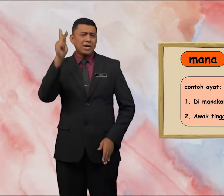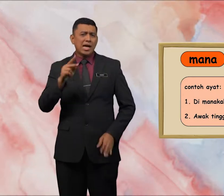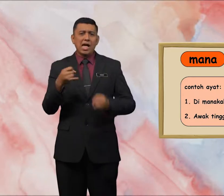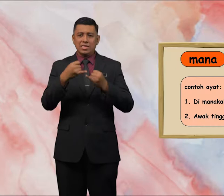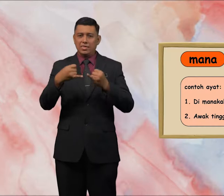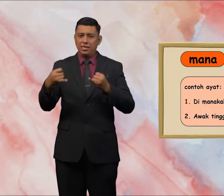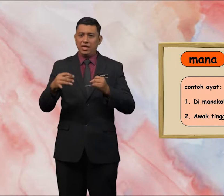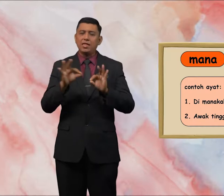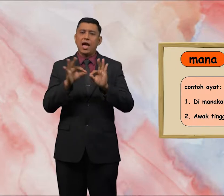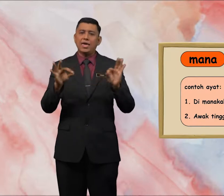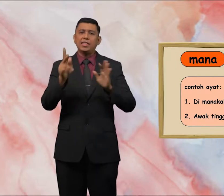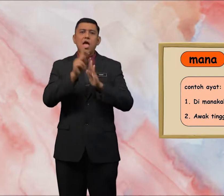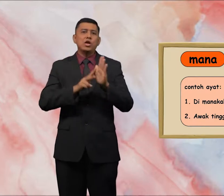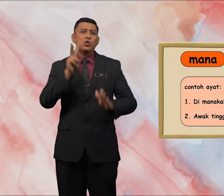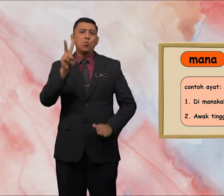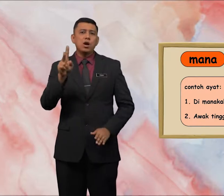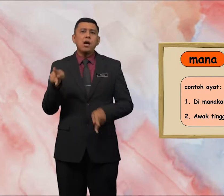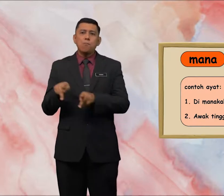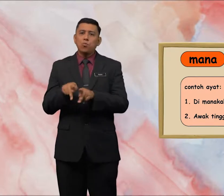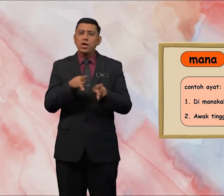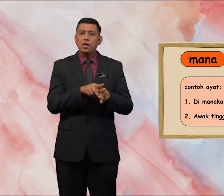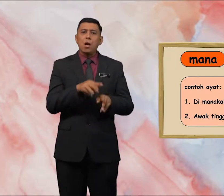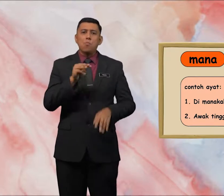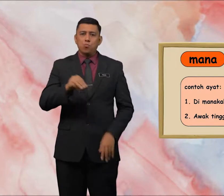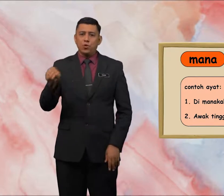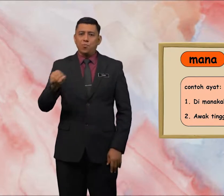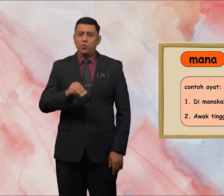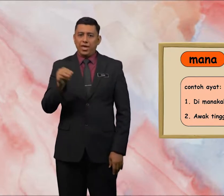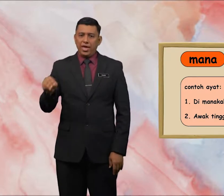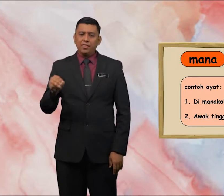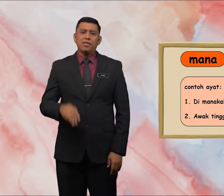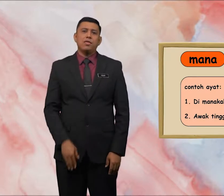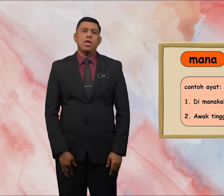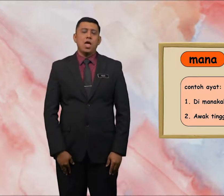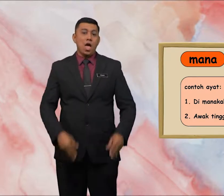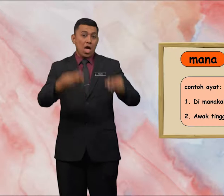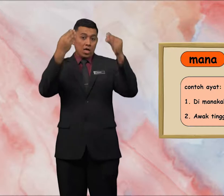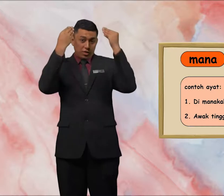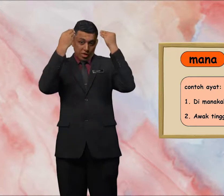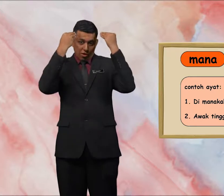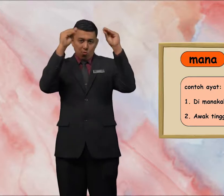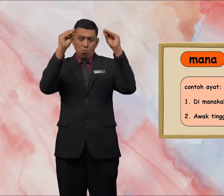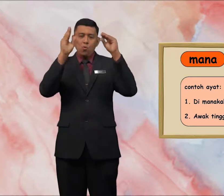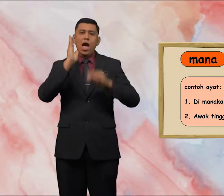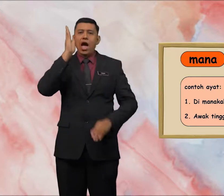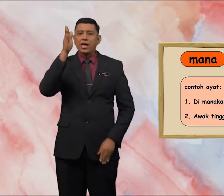Apakah jenis ayat kedua pula, murid-murid? Cikgu